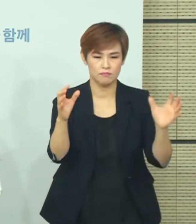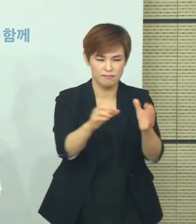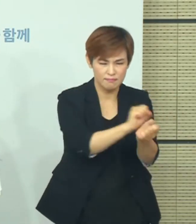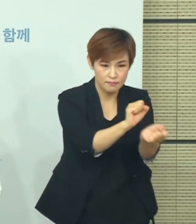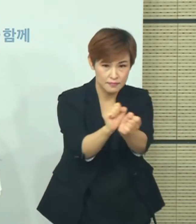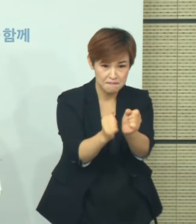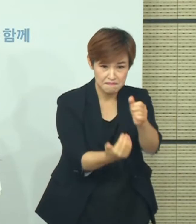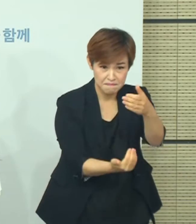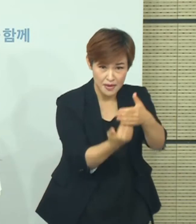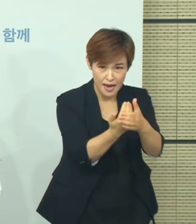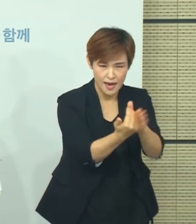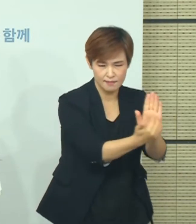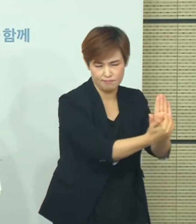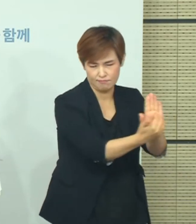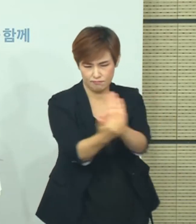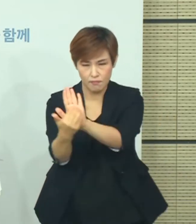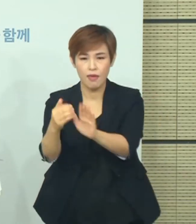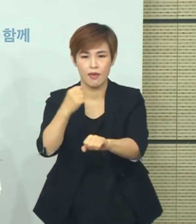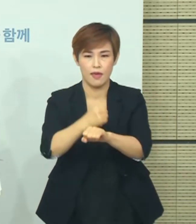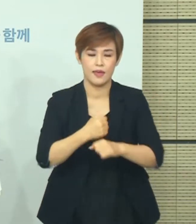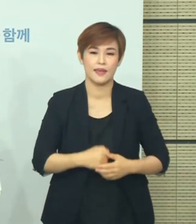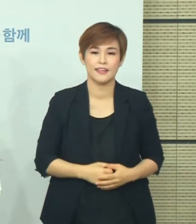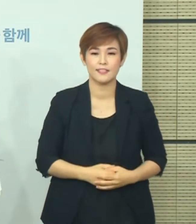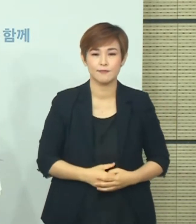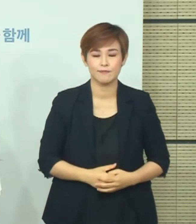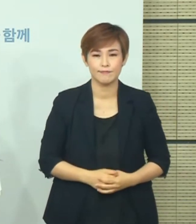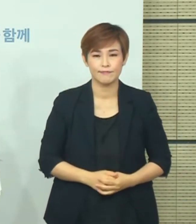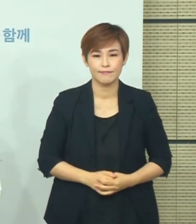위험 요인에 선제적으로 대응하겠습니다.